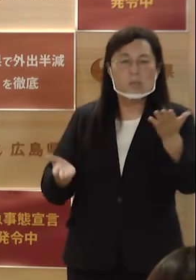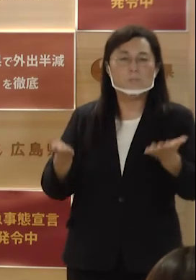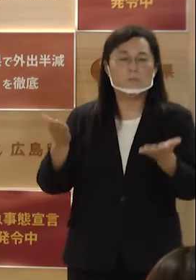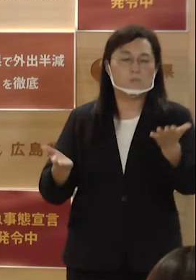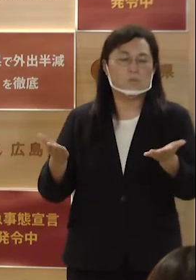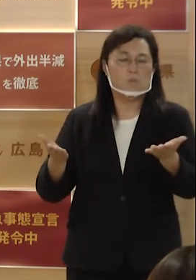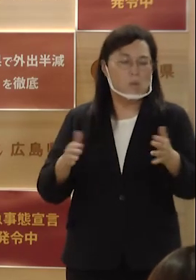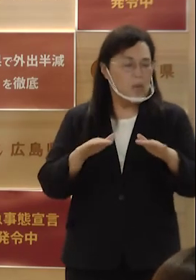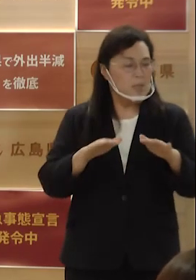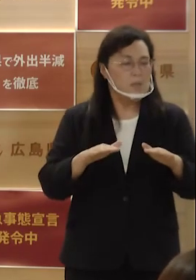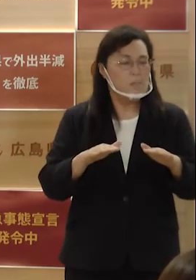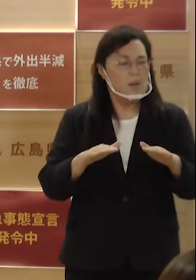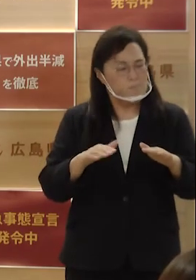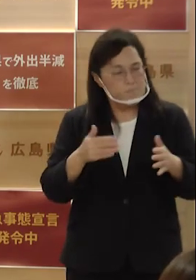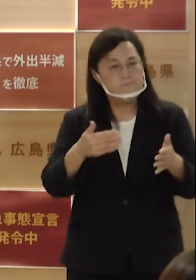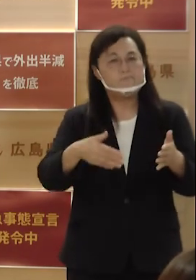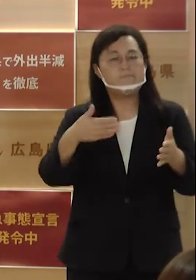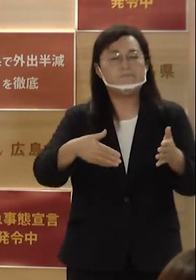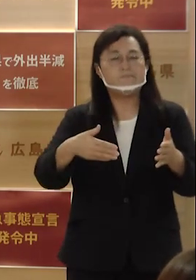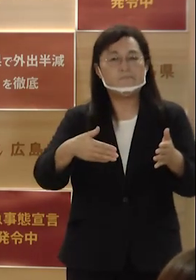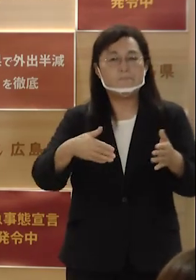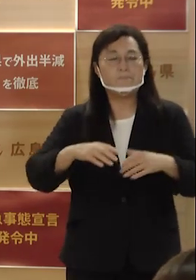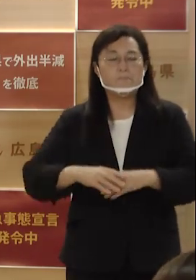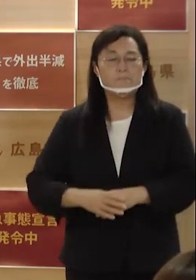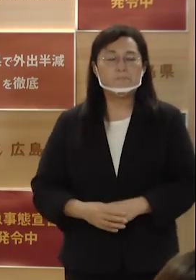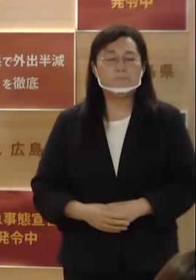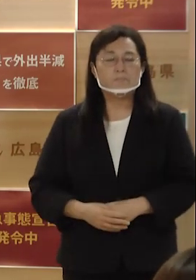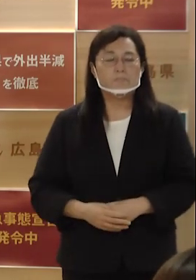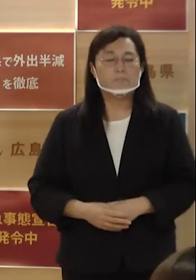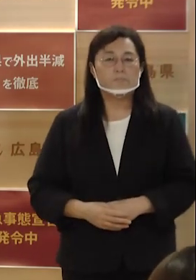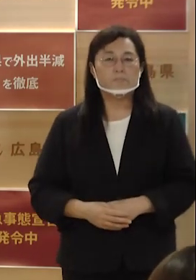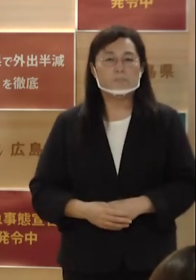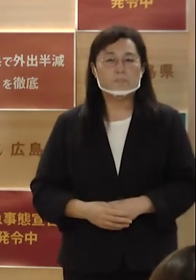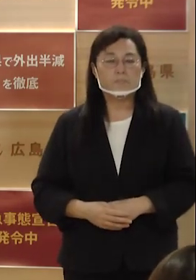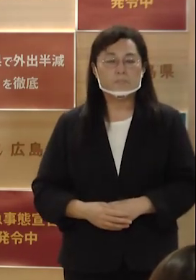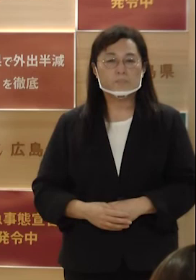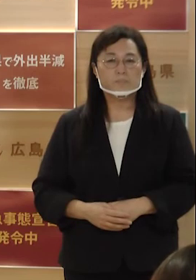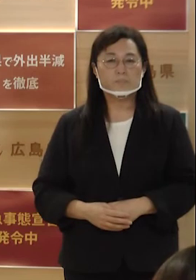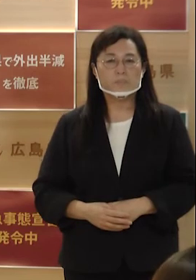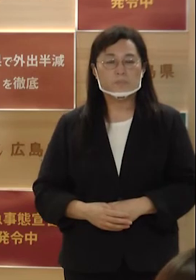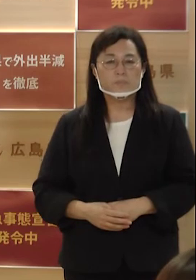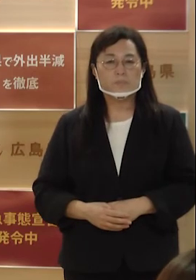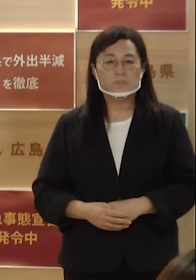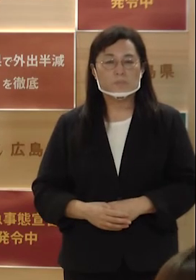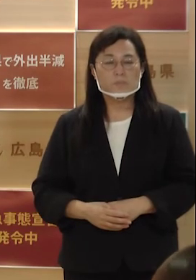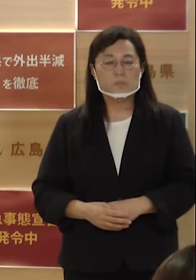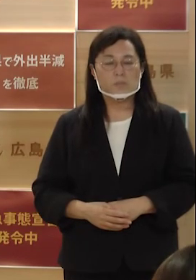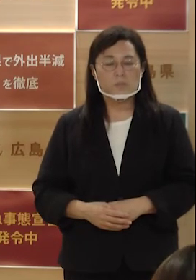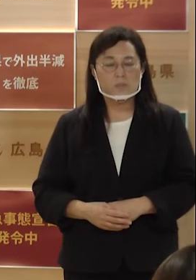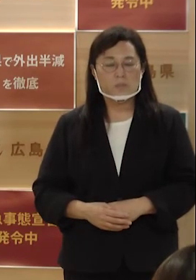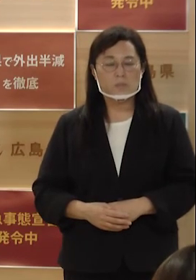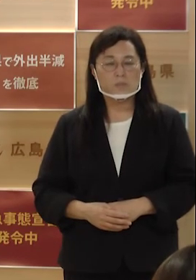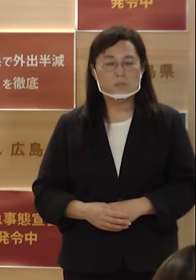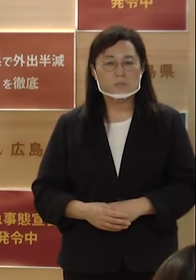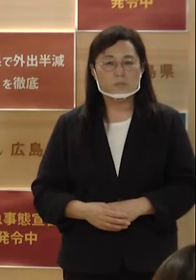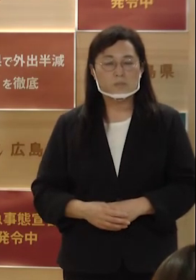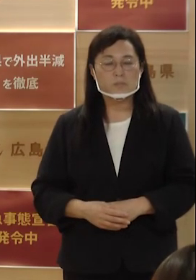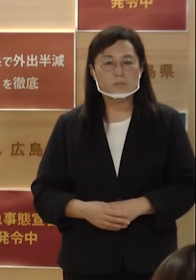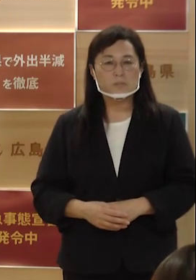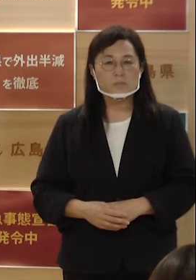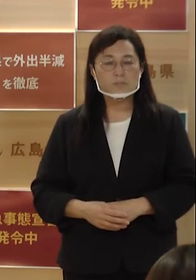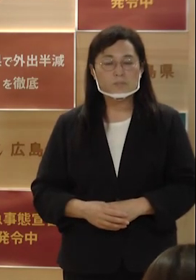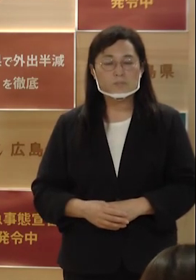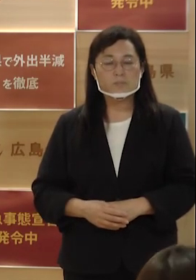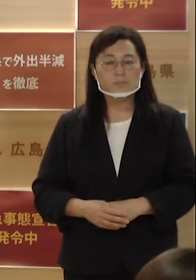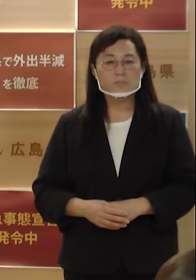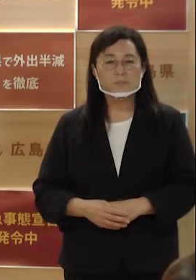、それで中でデータが8割近い状況になっているという中で、